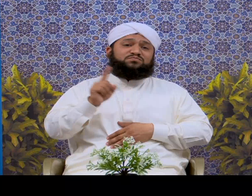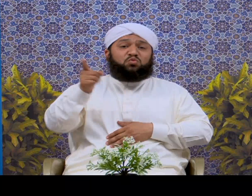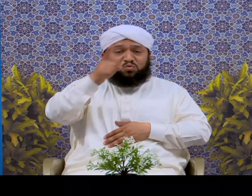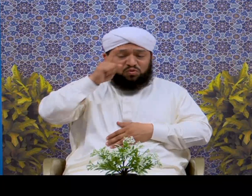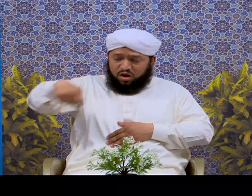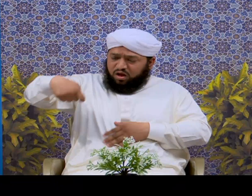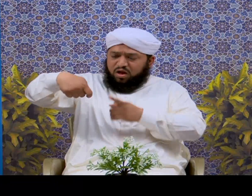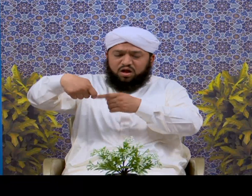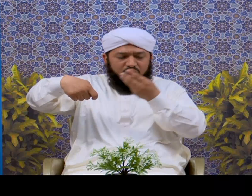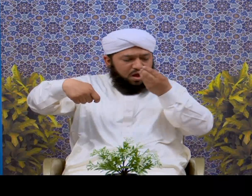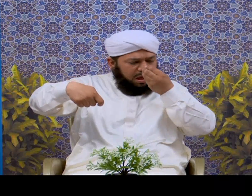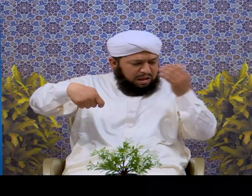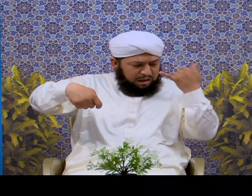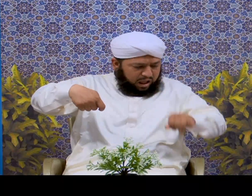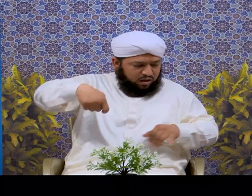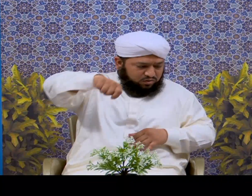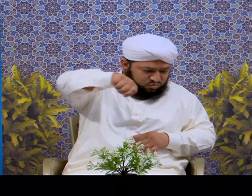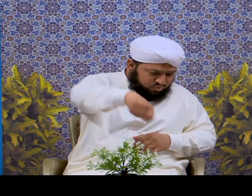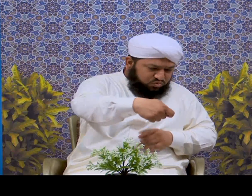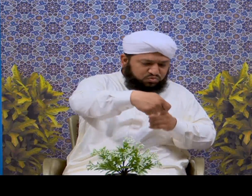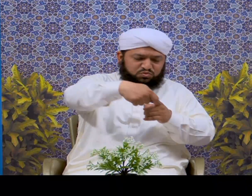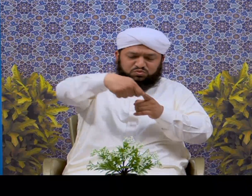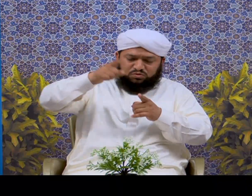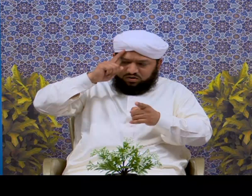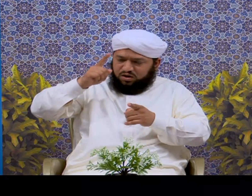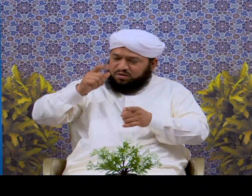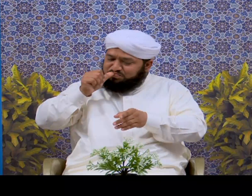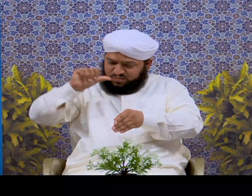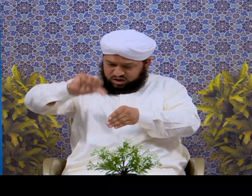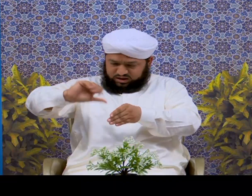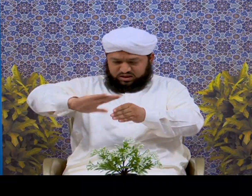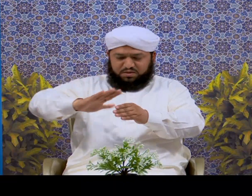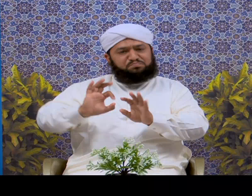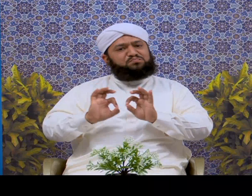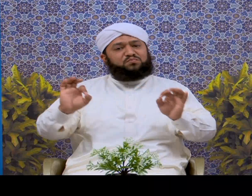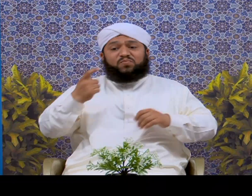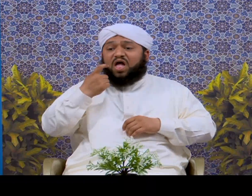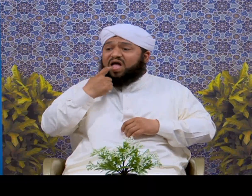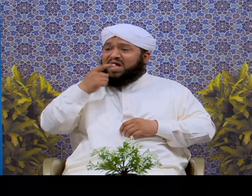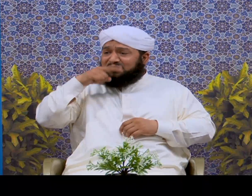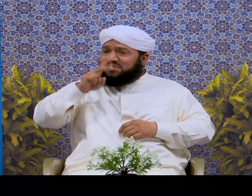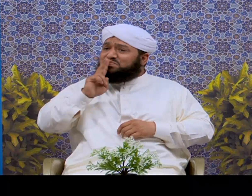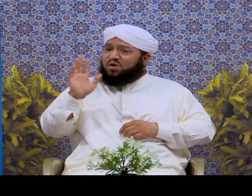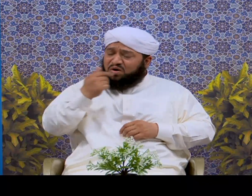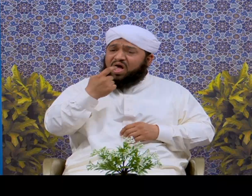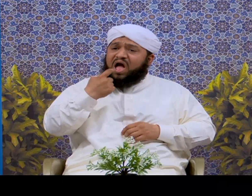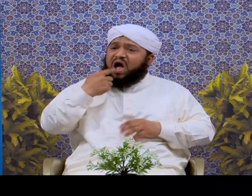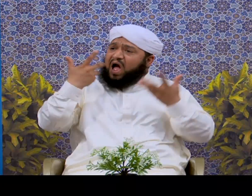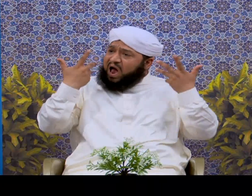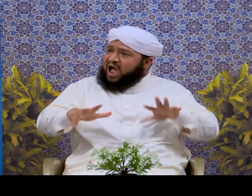اگر نجاست میں ڈال دیا جائے تو وہ ایک گلاس پانی سے پاک ہو جائے گا، مگر زبان بے حیائی کی باتوں سے ناپاک ہو گئی